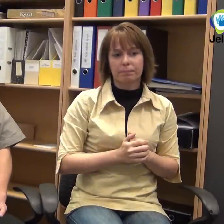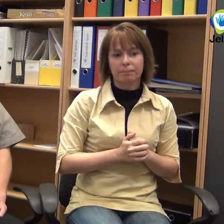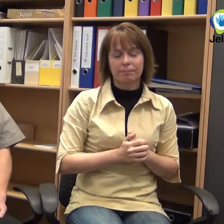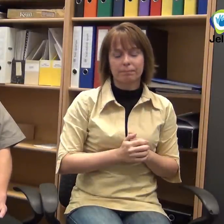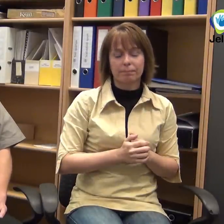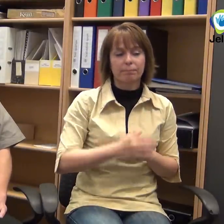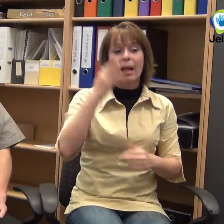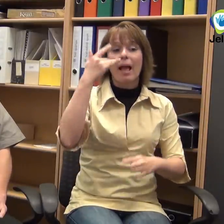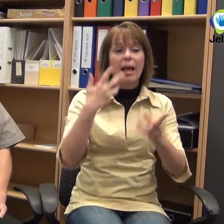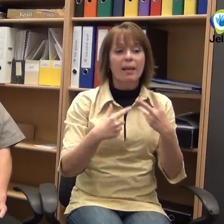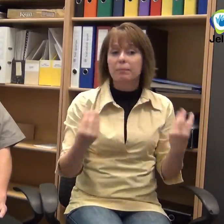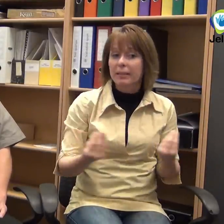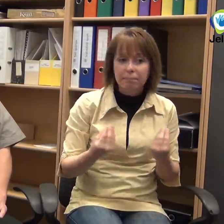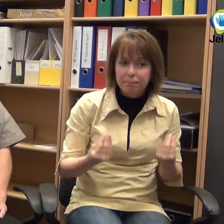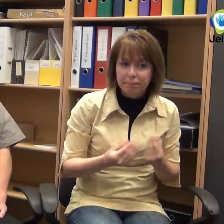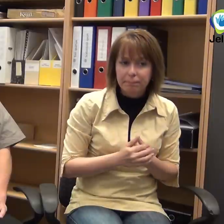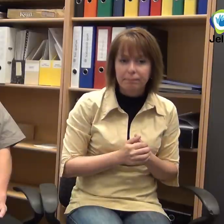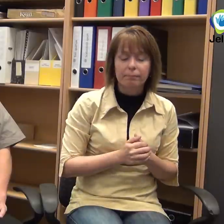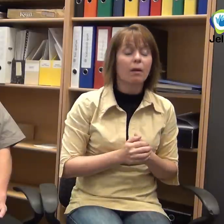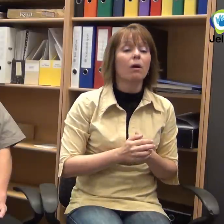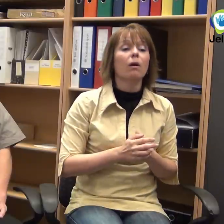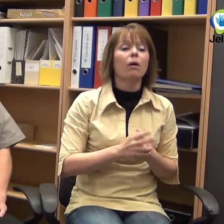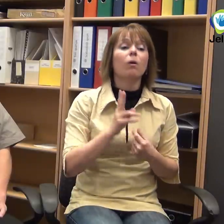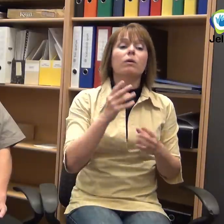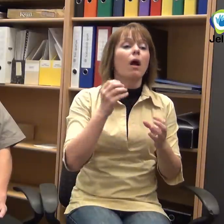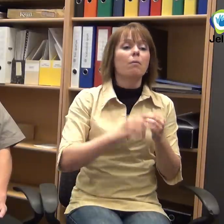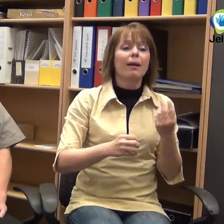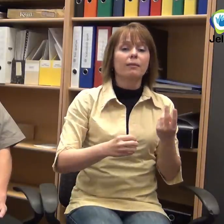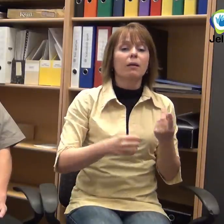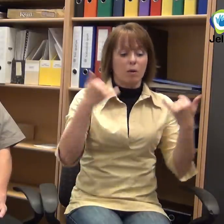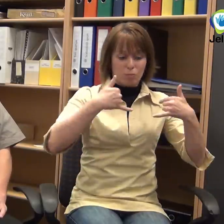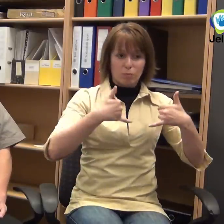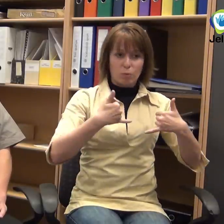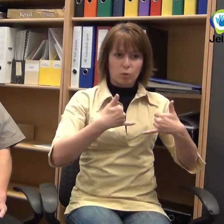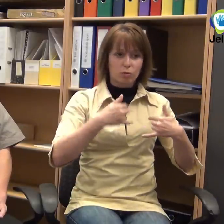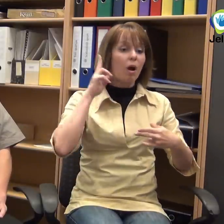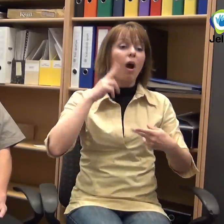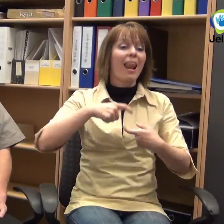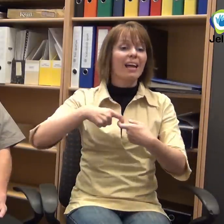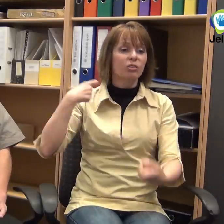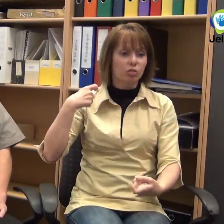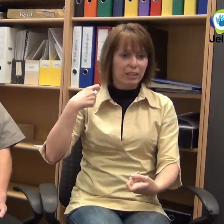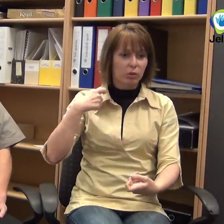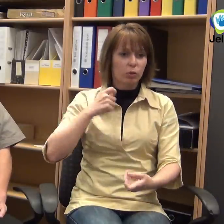Ez azt eredményezte, hogy mivel a jelenlegi hallássérült